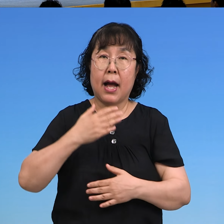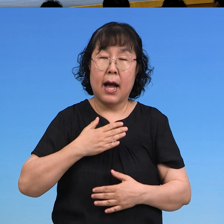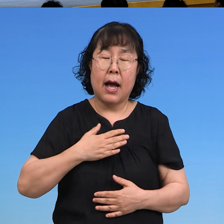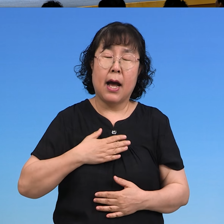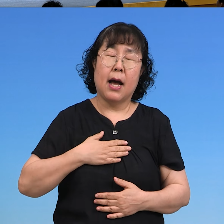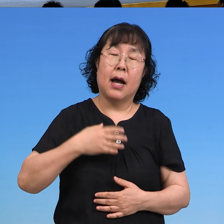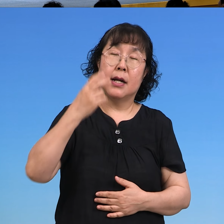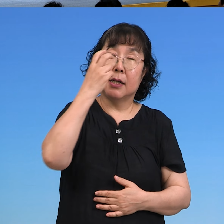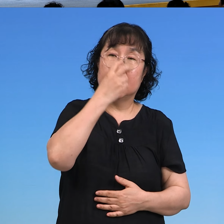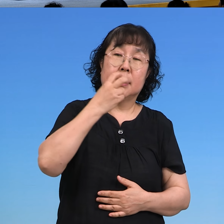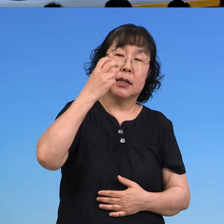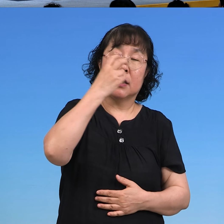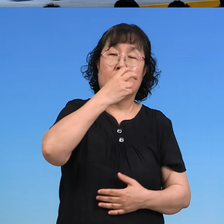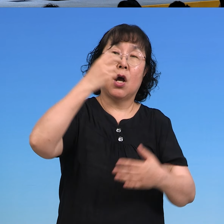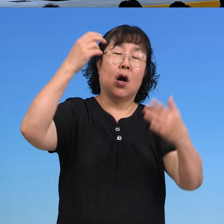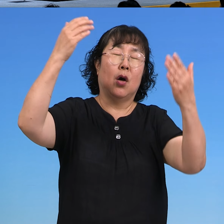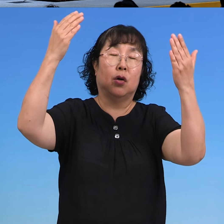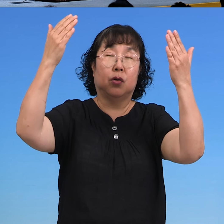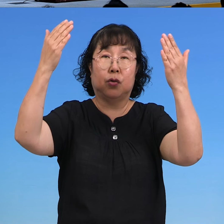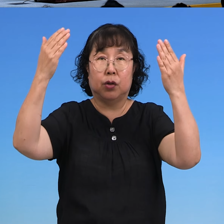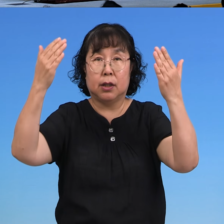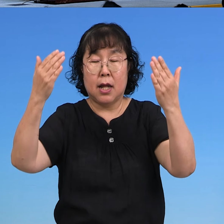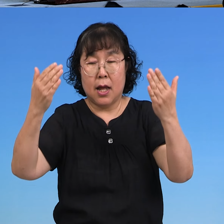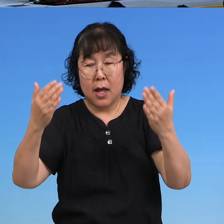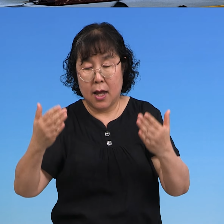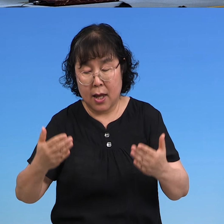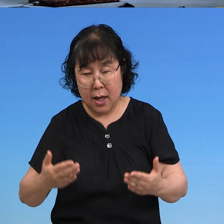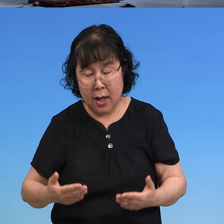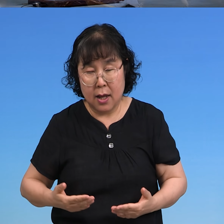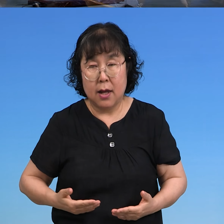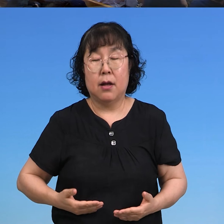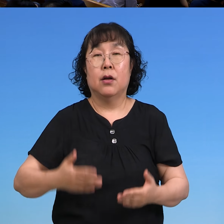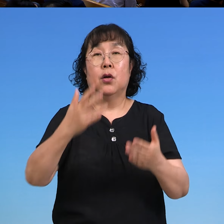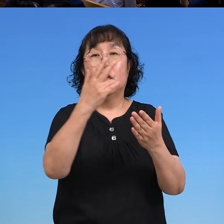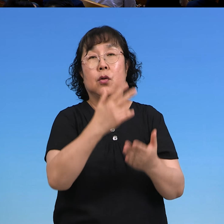영적인 상상력 필요합니다. 주님은 나의 산성.